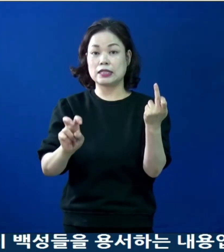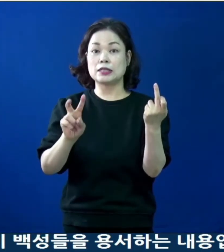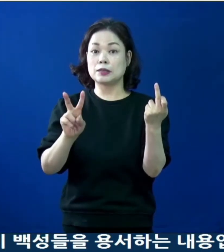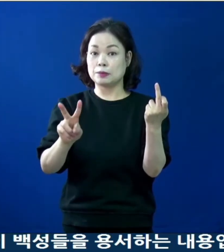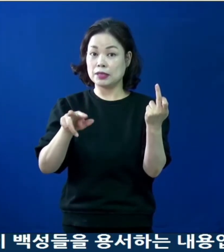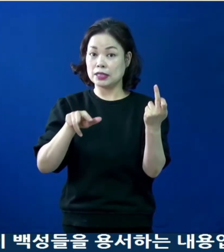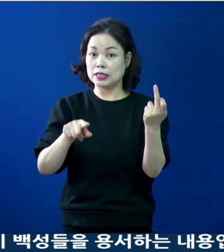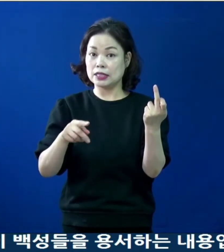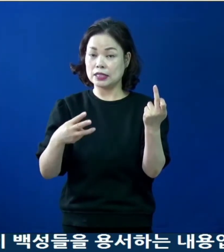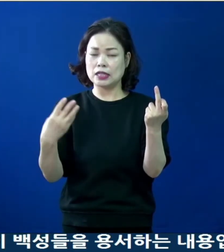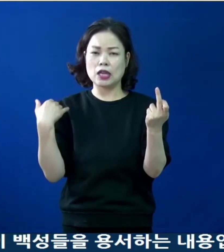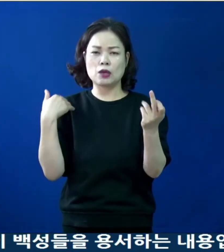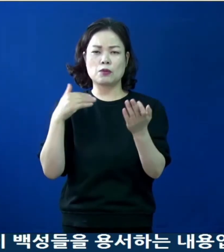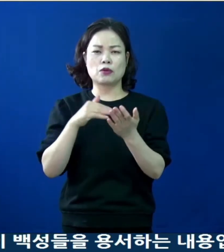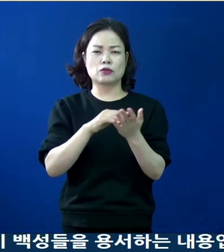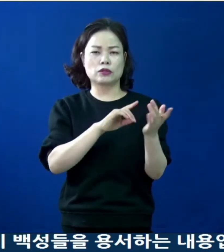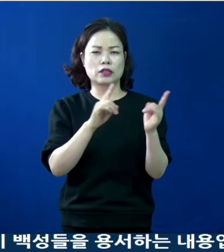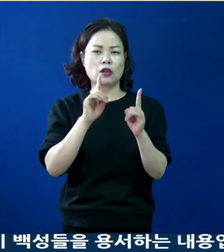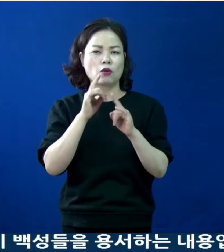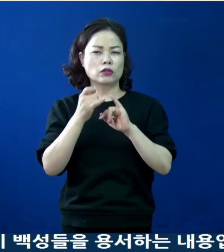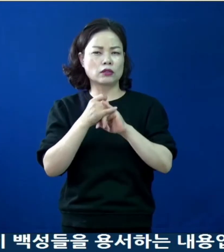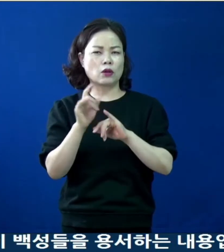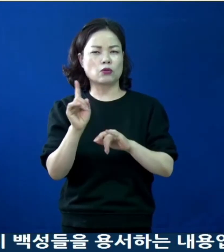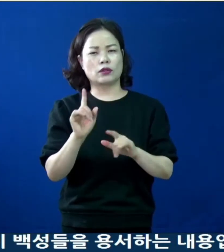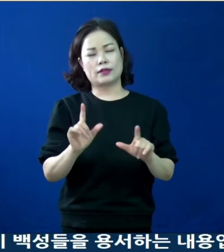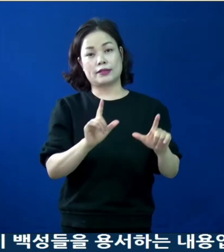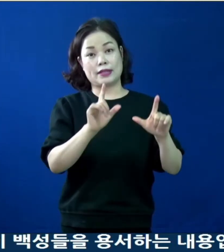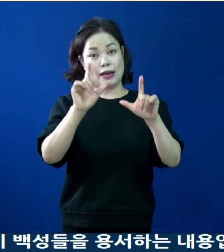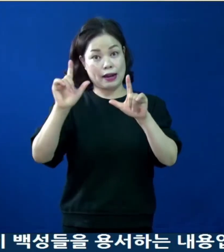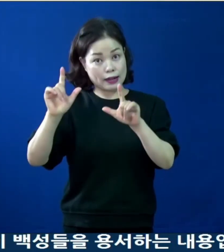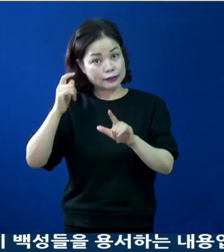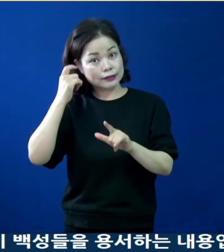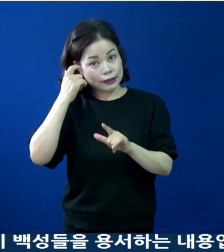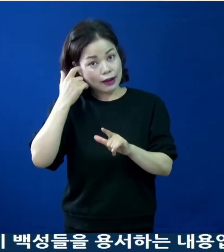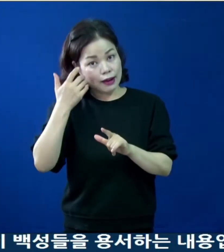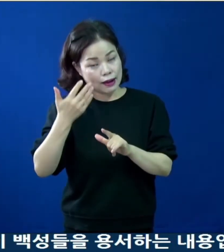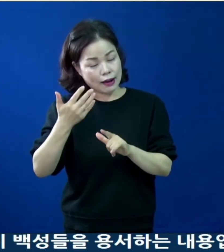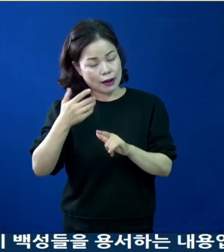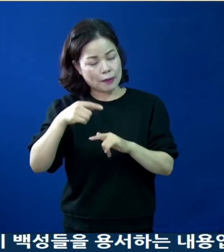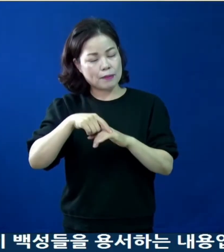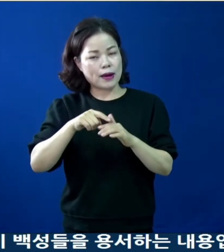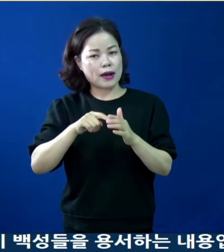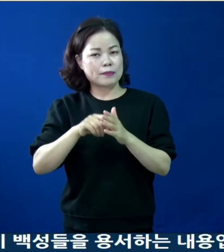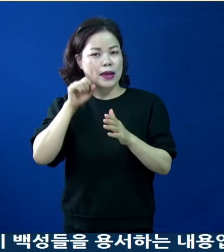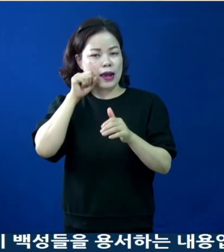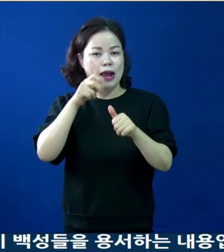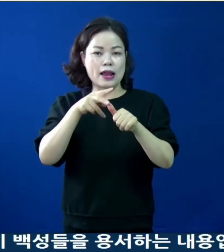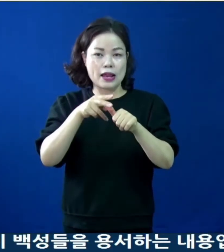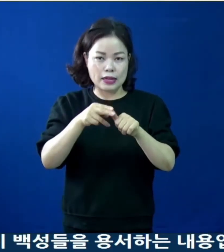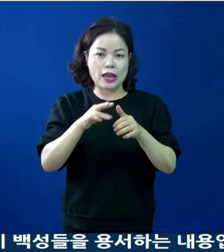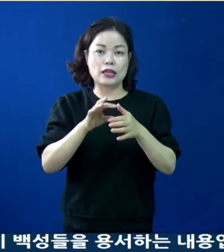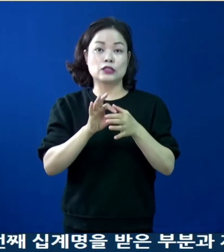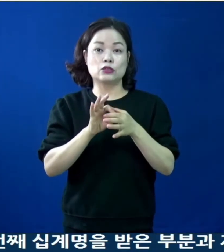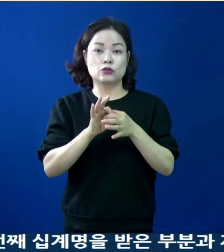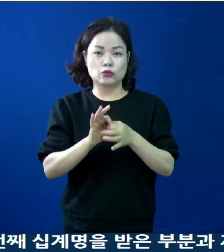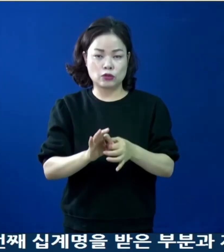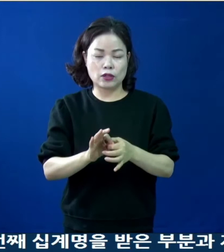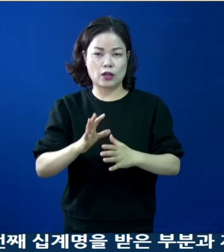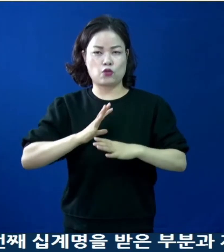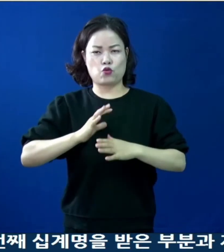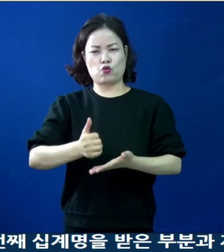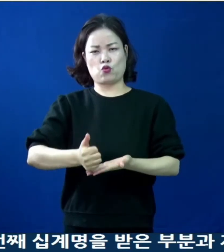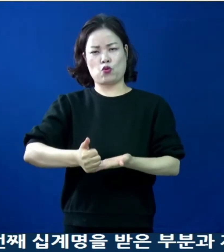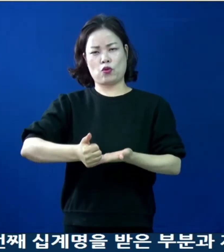말씀은 회복된 언약의 백성이 어떻게 살아야 하는지를 마음의 할례를 통한 참된 경외함이라